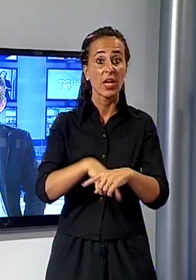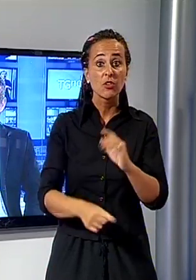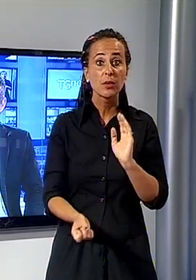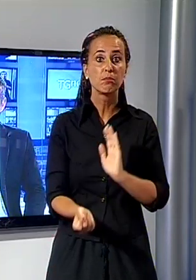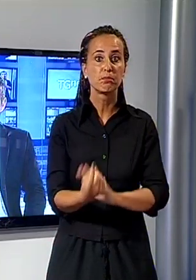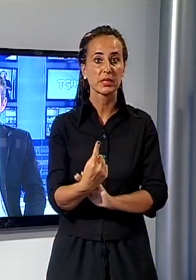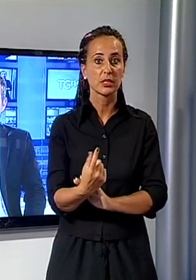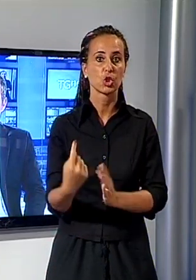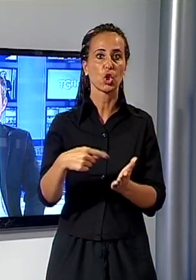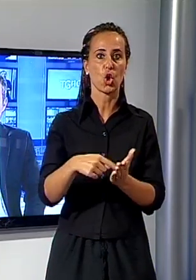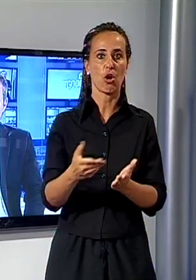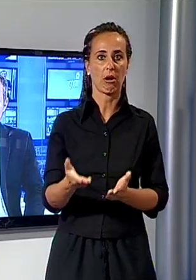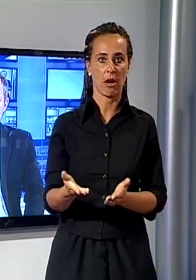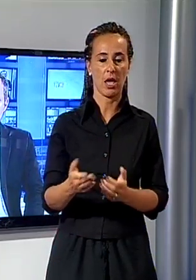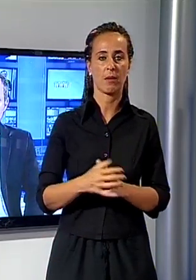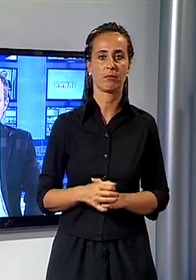appunto sulla costa. Sentiamo il servizio.